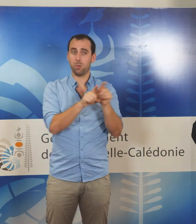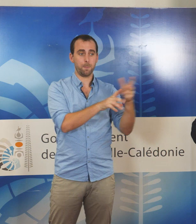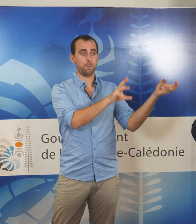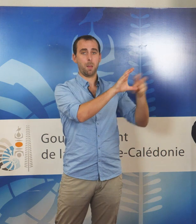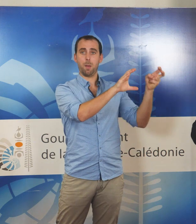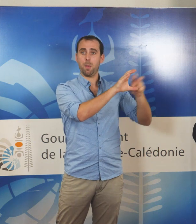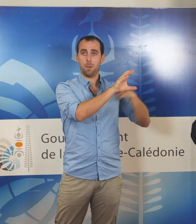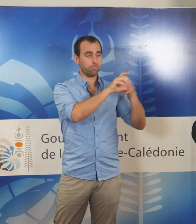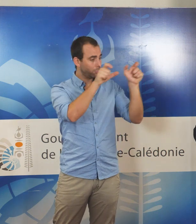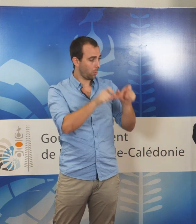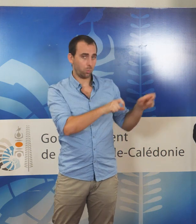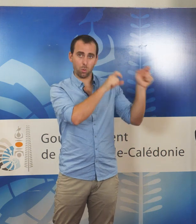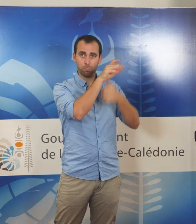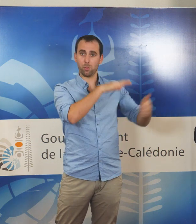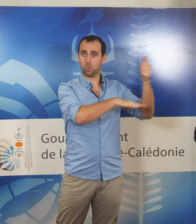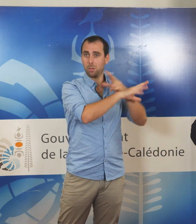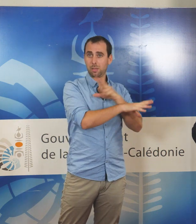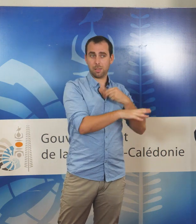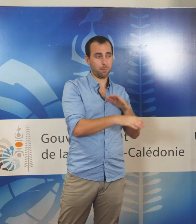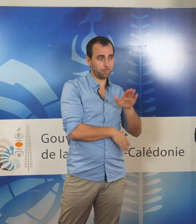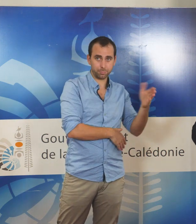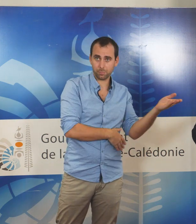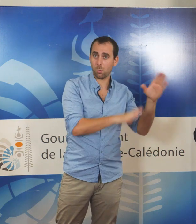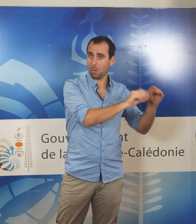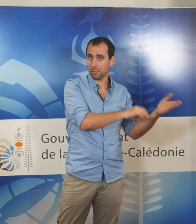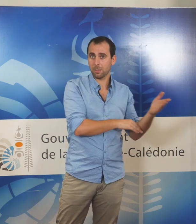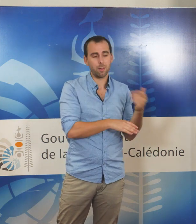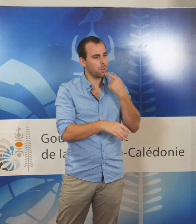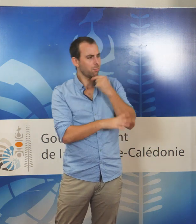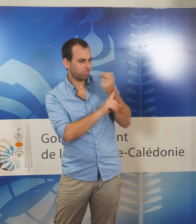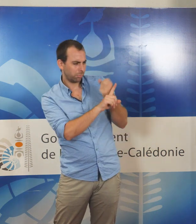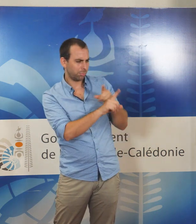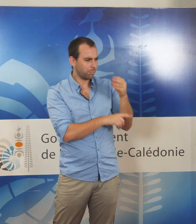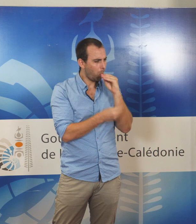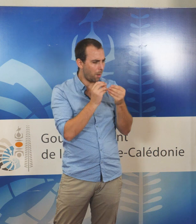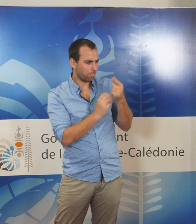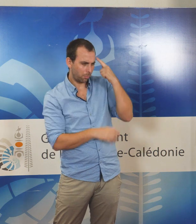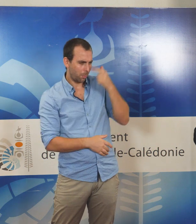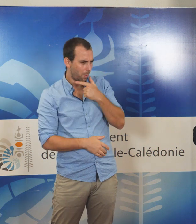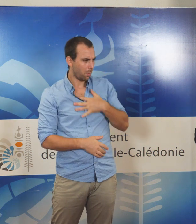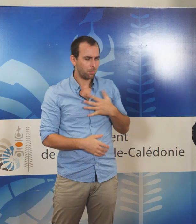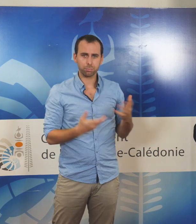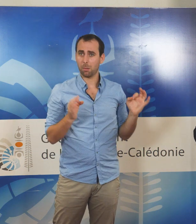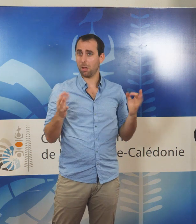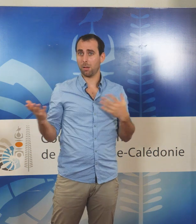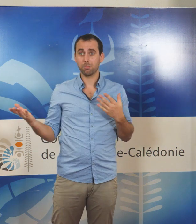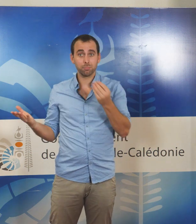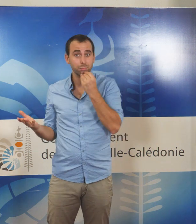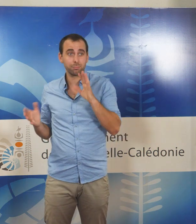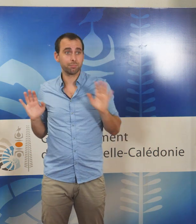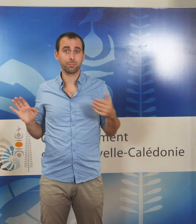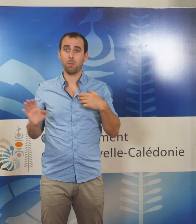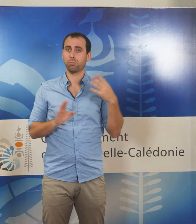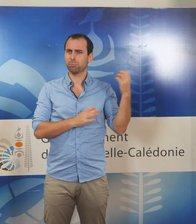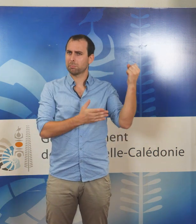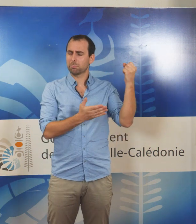soit contrôlé par les autorités sanitaires sur place, qu'ils n'aient pas de syndrome ORL. Donc pour moi, il n'y a pas de polémique à avoir parce que je n'ai pas connaissance d'un